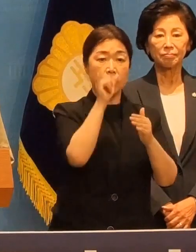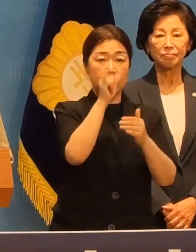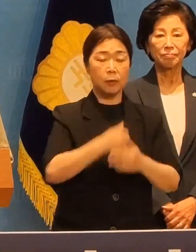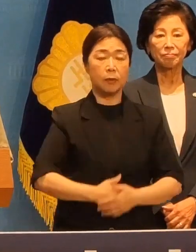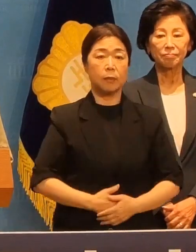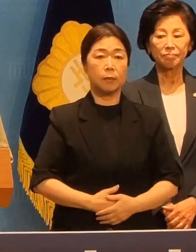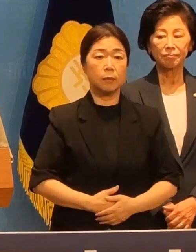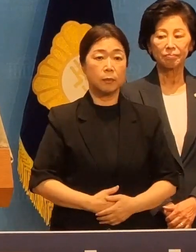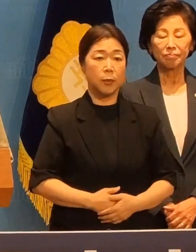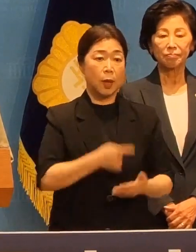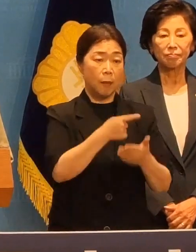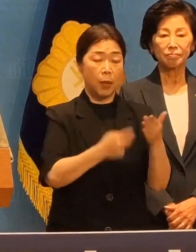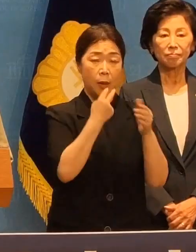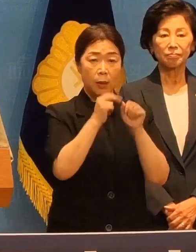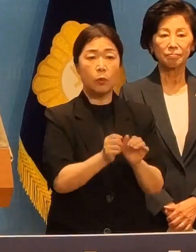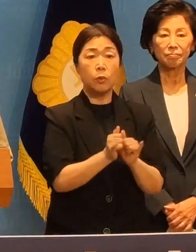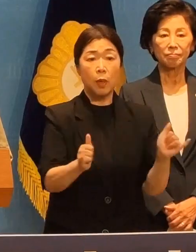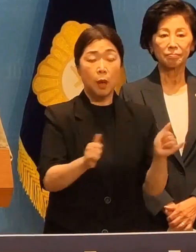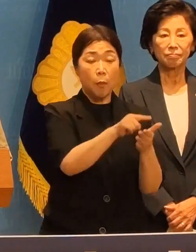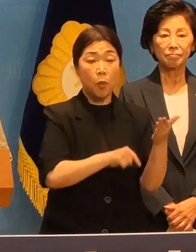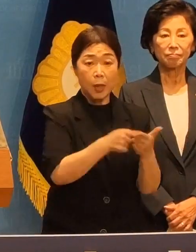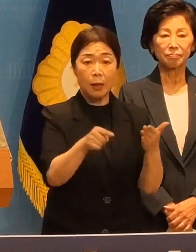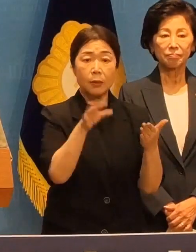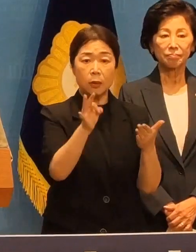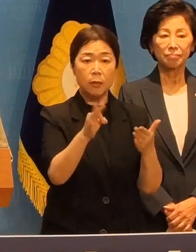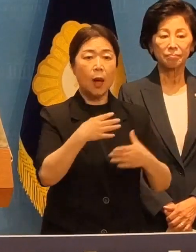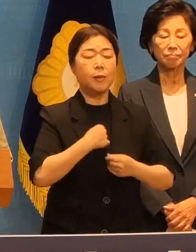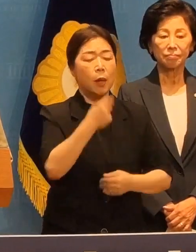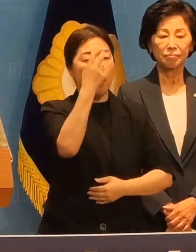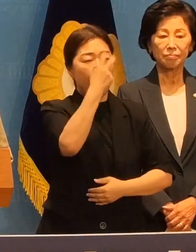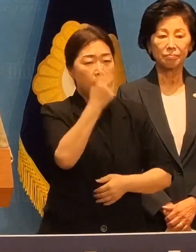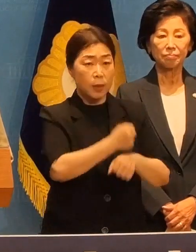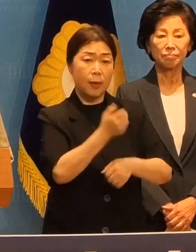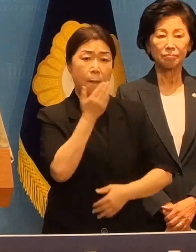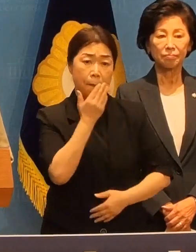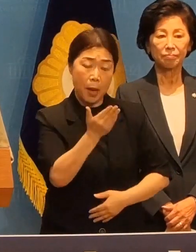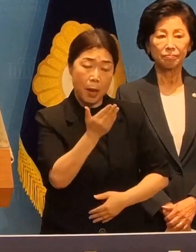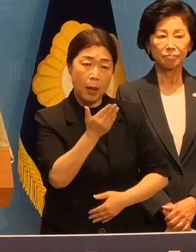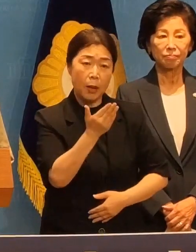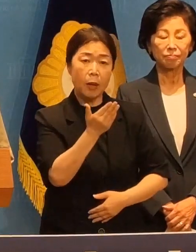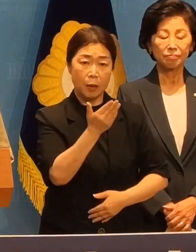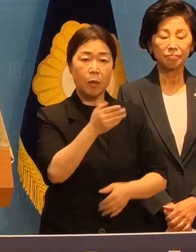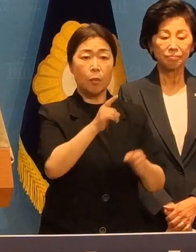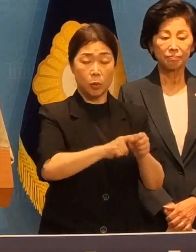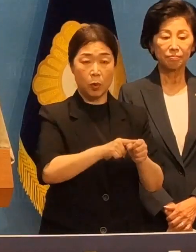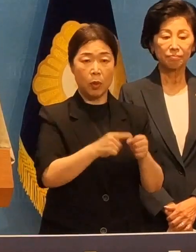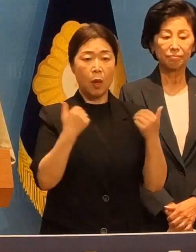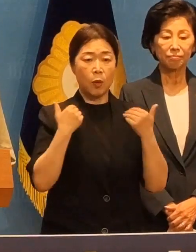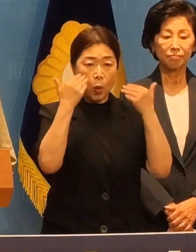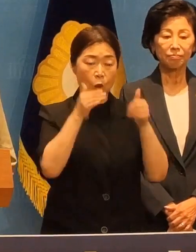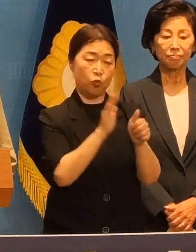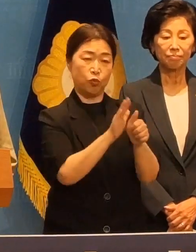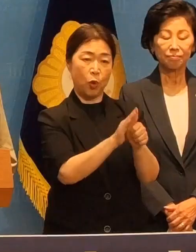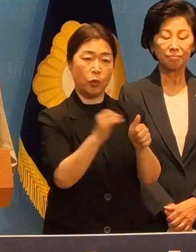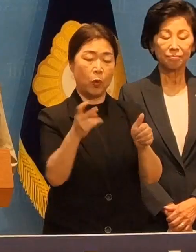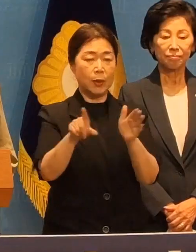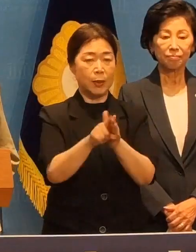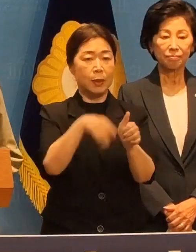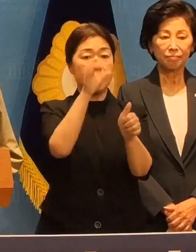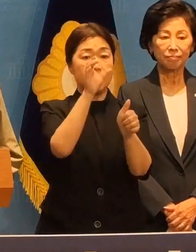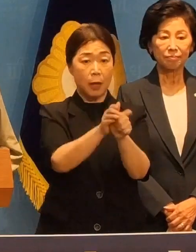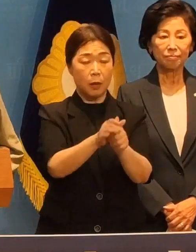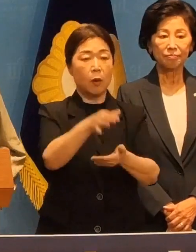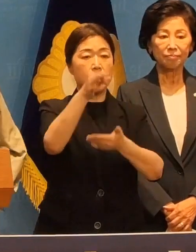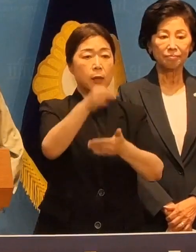피해 생존자들이 보상금을 안전하게 관리할 수 있도록 성년 후견, 신탁 등